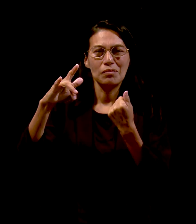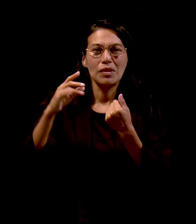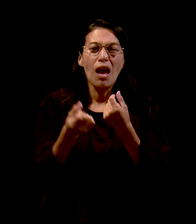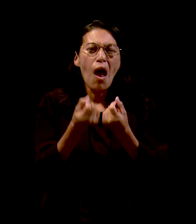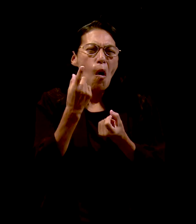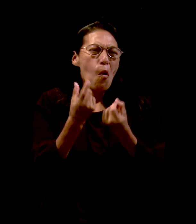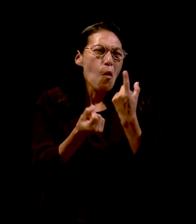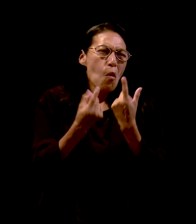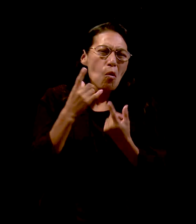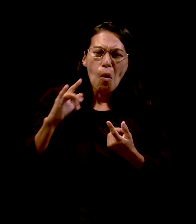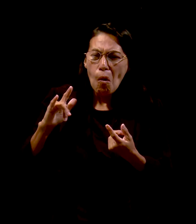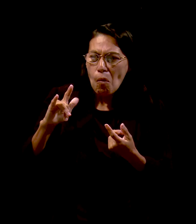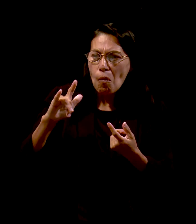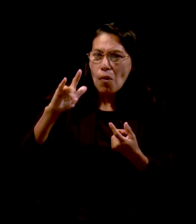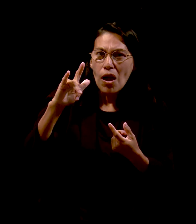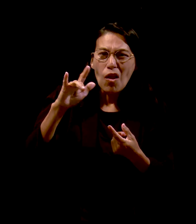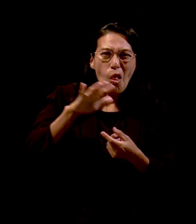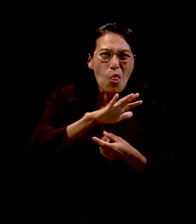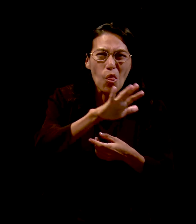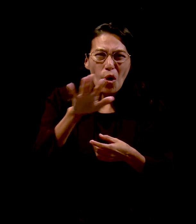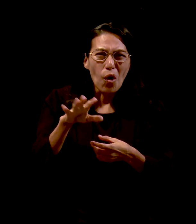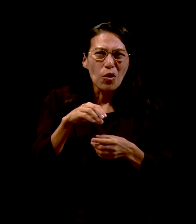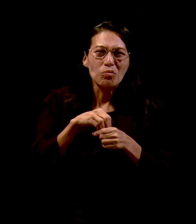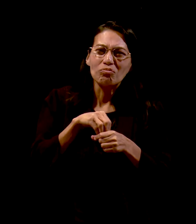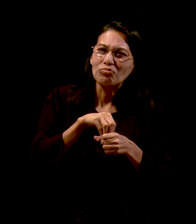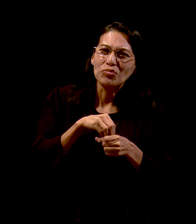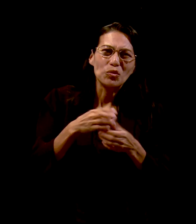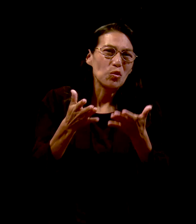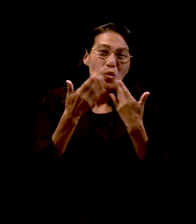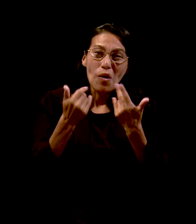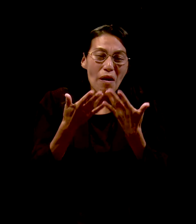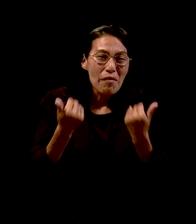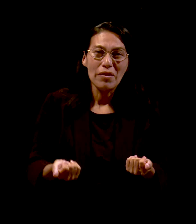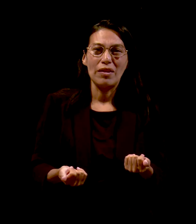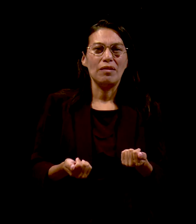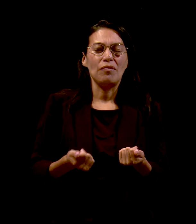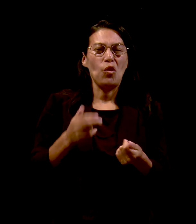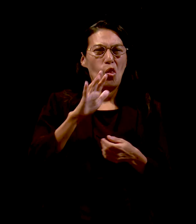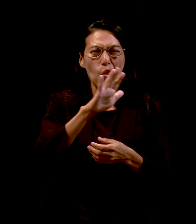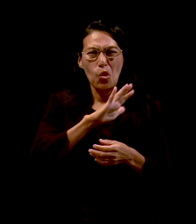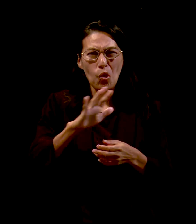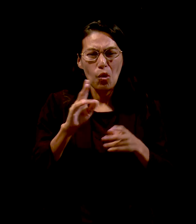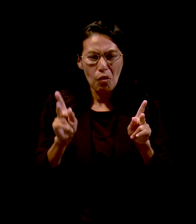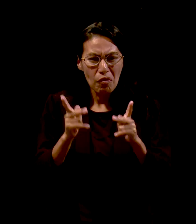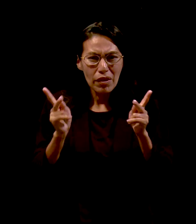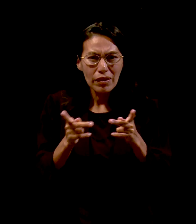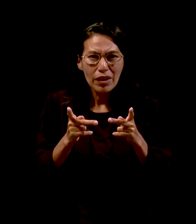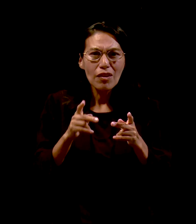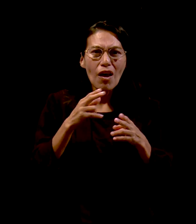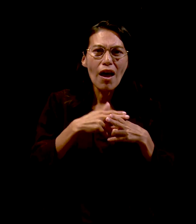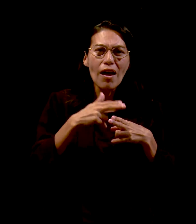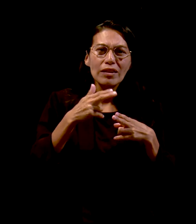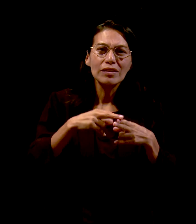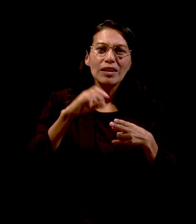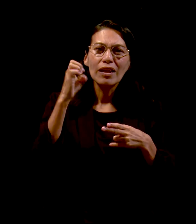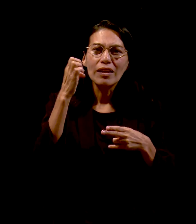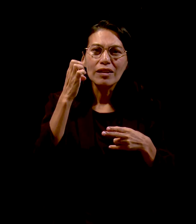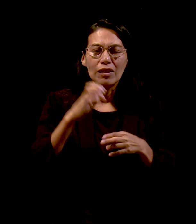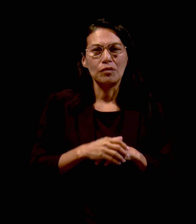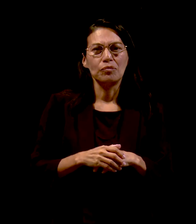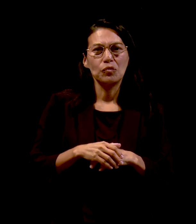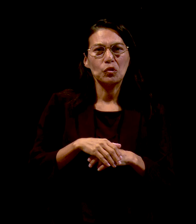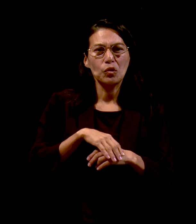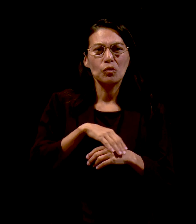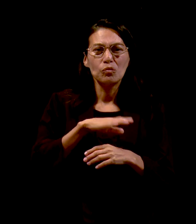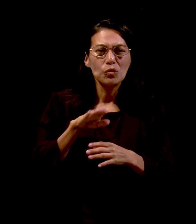acá de viajar en avión y los poquitos vuelos que hay todo estado ha vendido hasta enero o sea no había forma